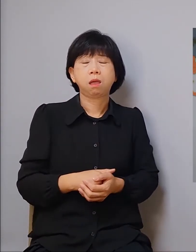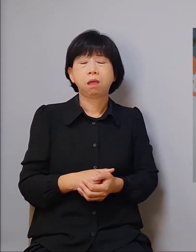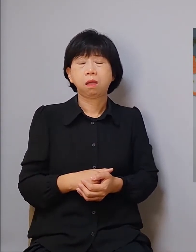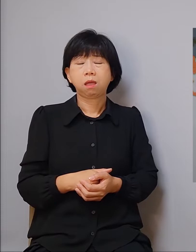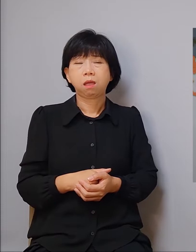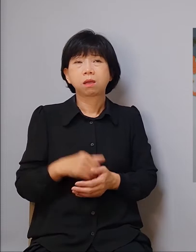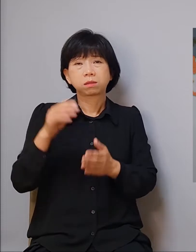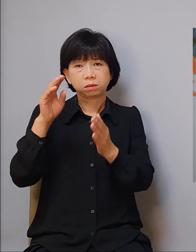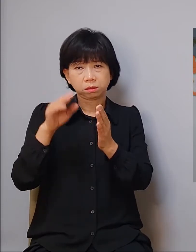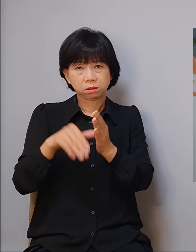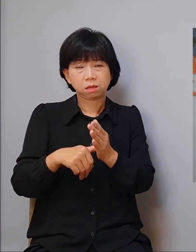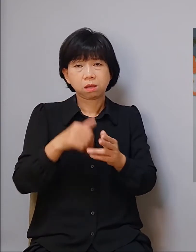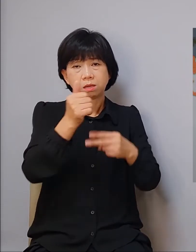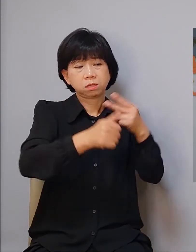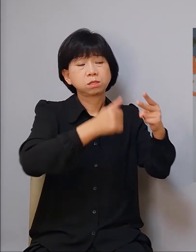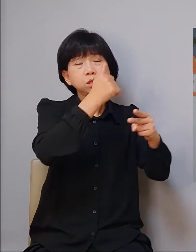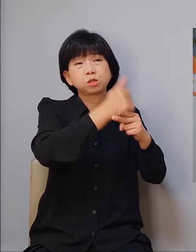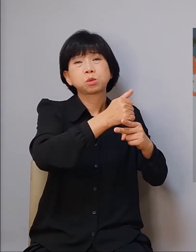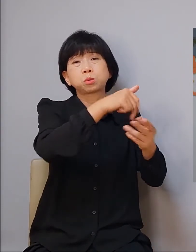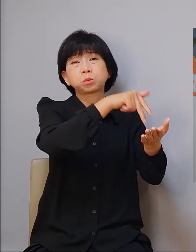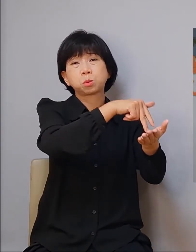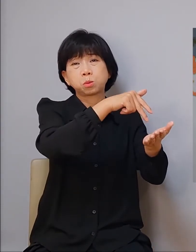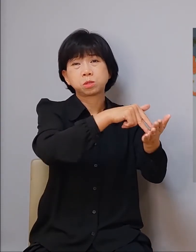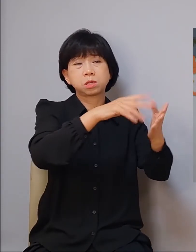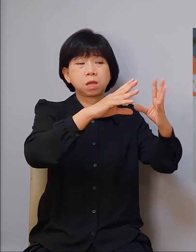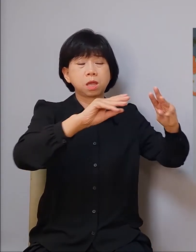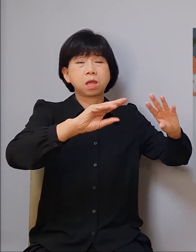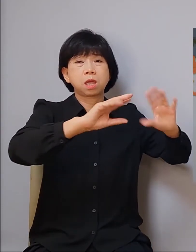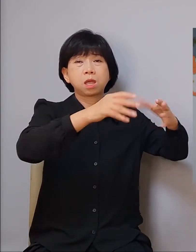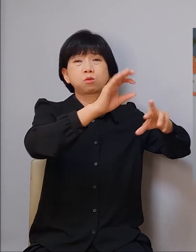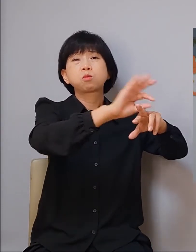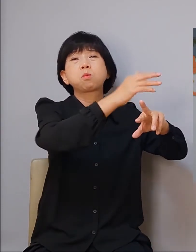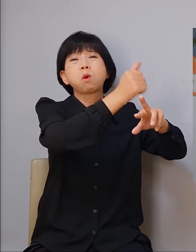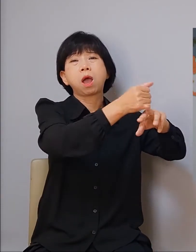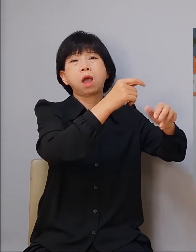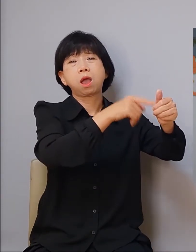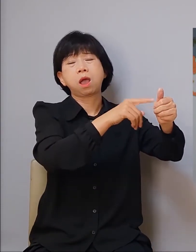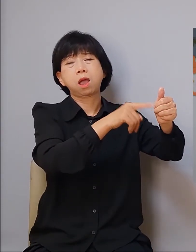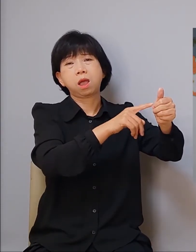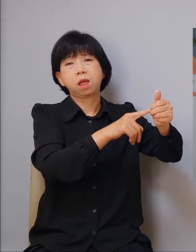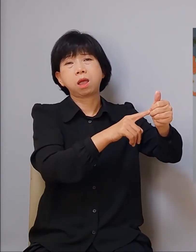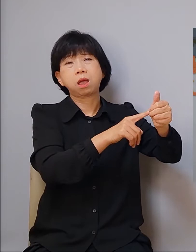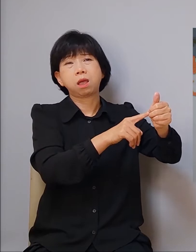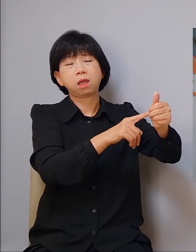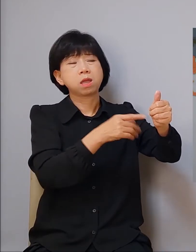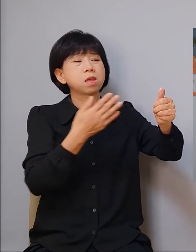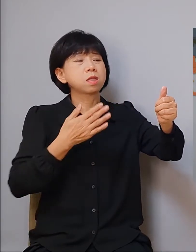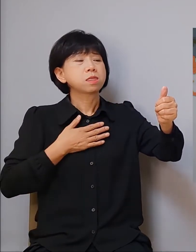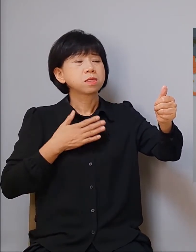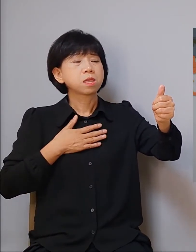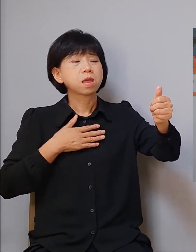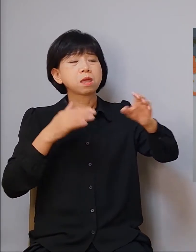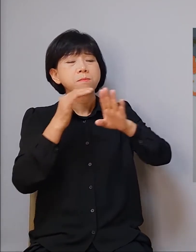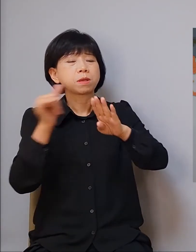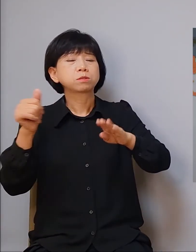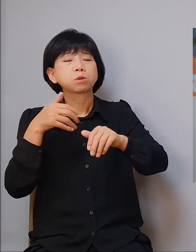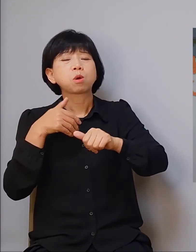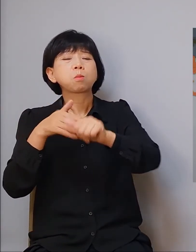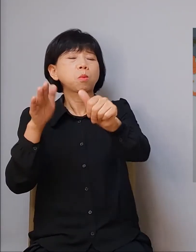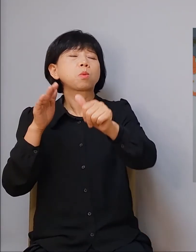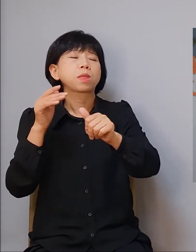당시에 신적 존재라고 할 수 있는 바로에게 가서 외치는 거예요. 내 백성을